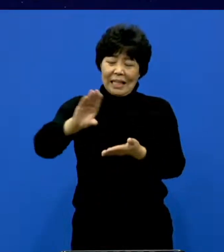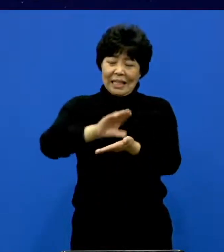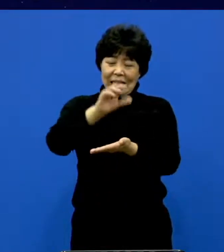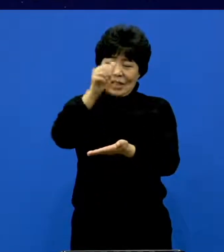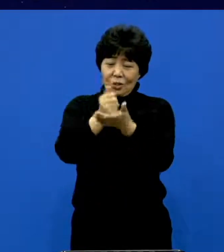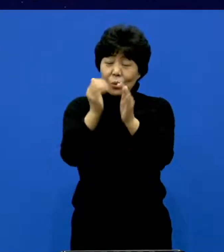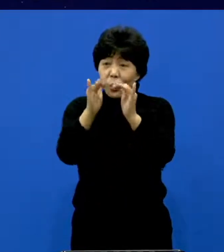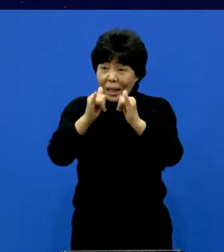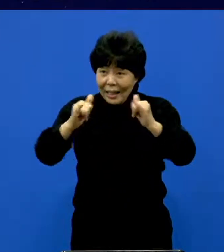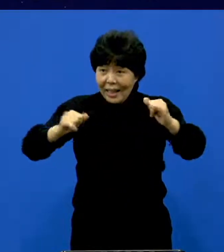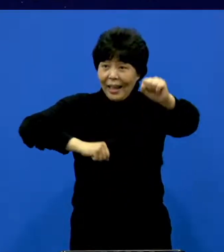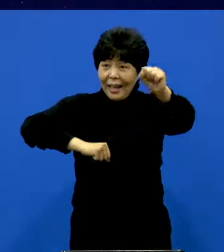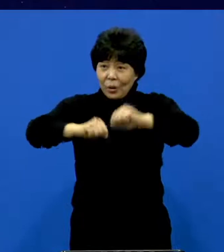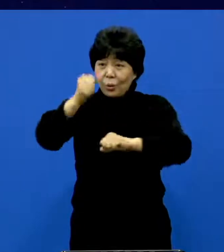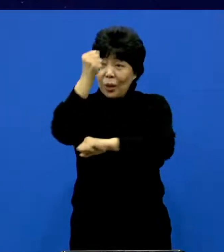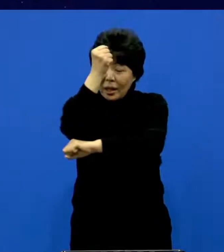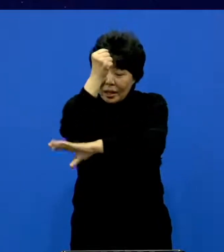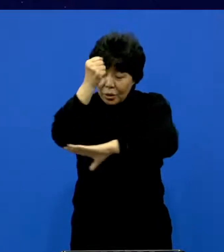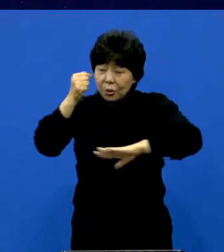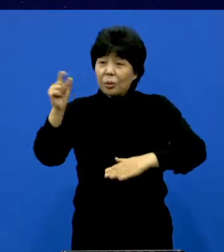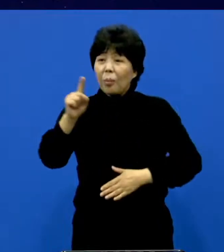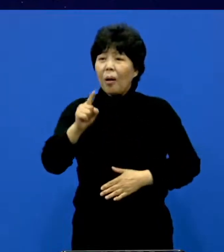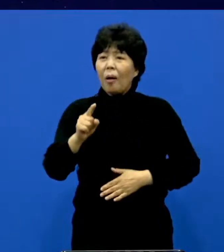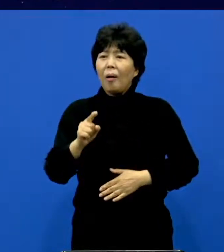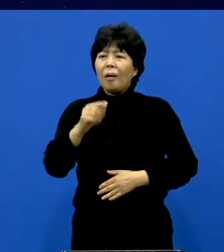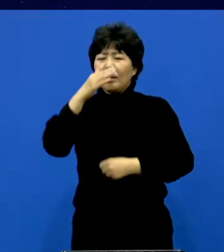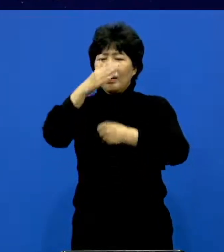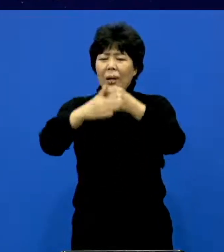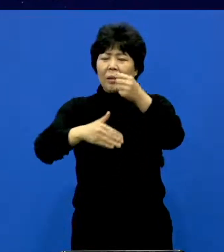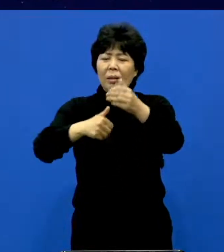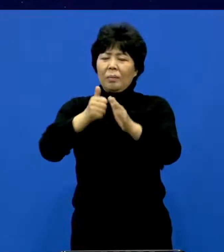행동의 기준은 언제나 하나님의 말씀이어야 한다.